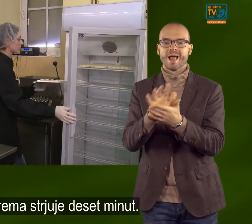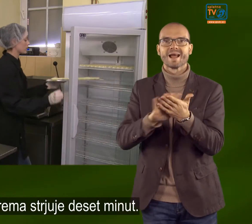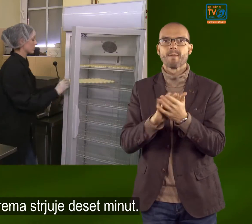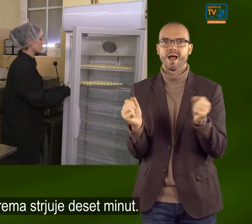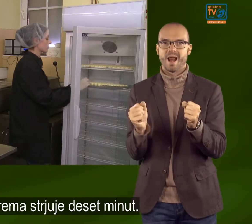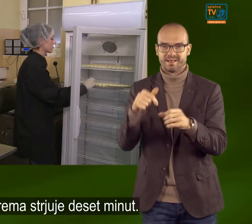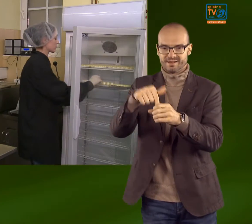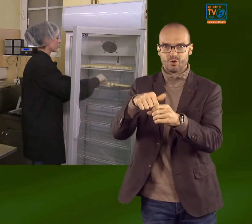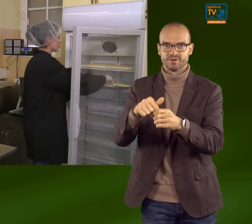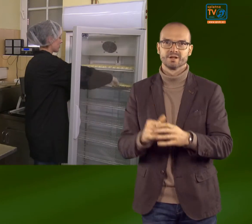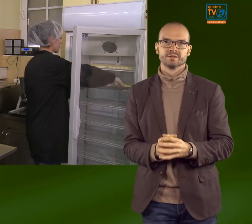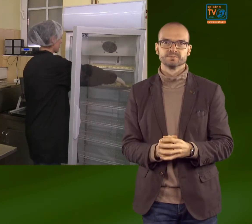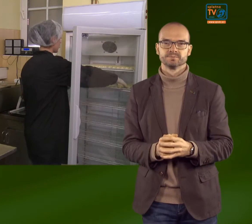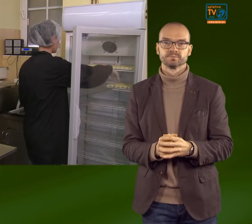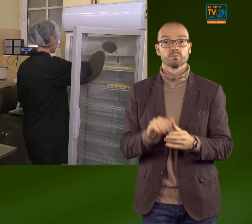minut.